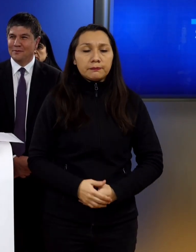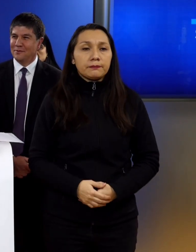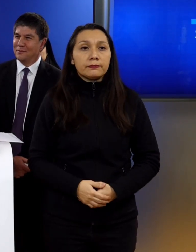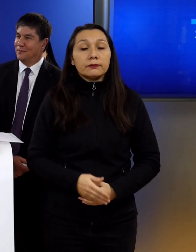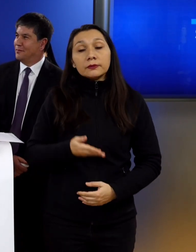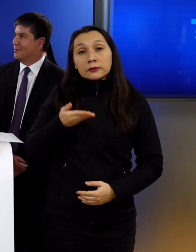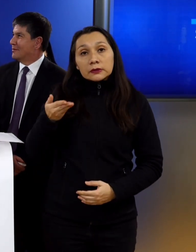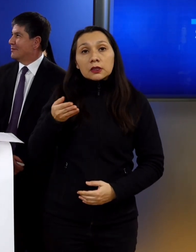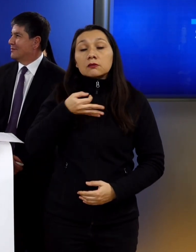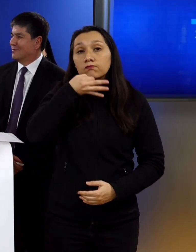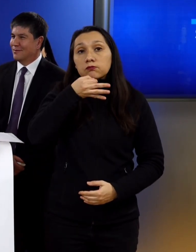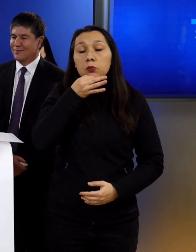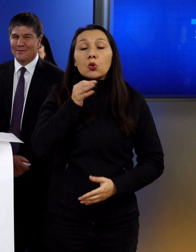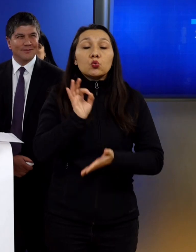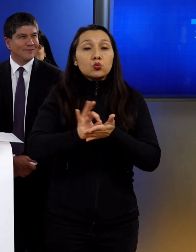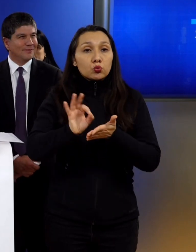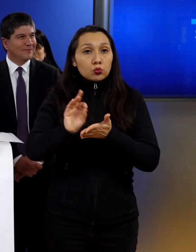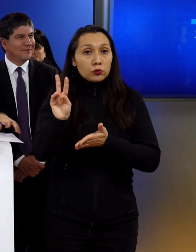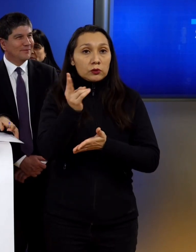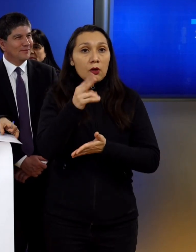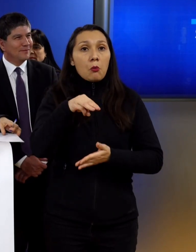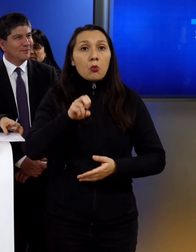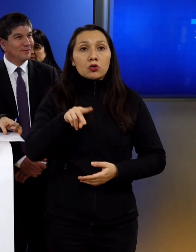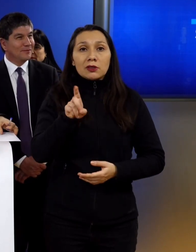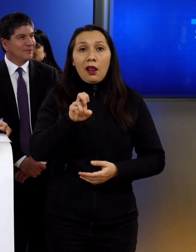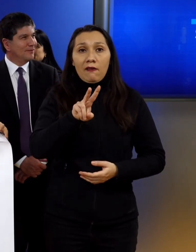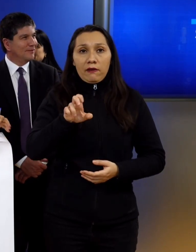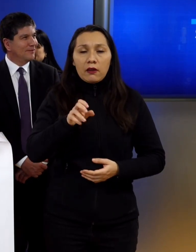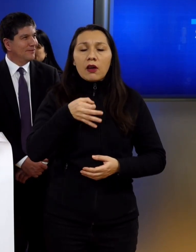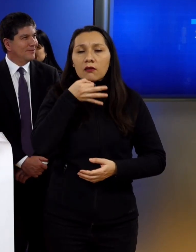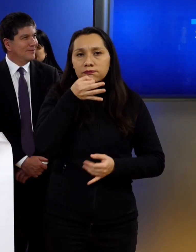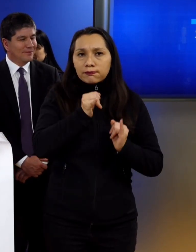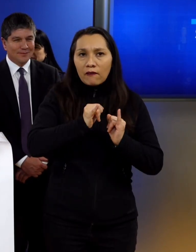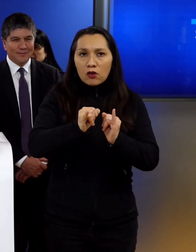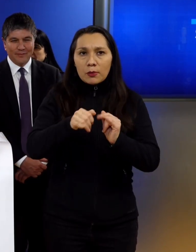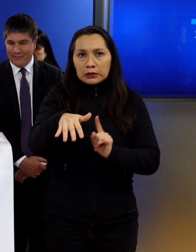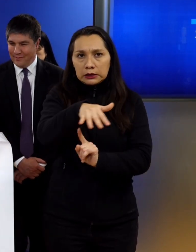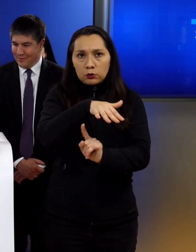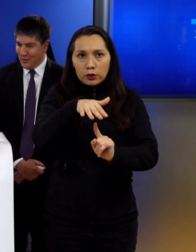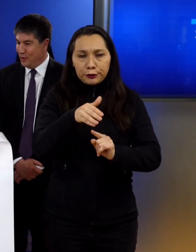palabra al subsecretario Monsalve, que va a dar la información sobre esta situación.